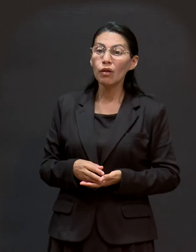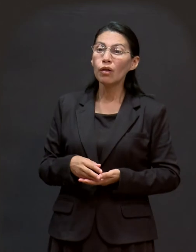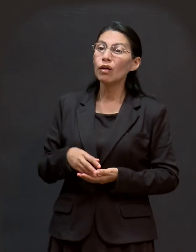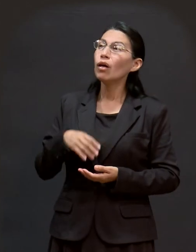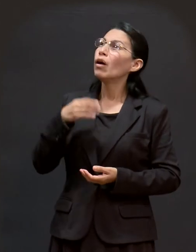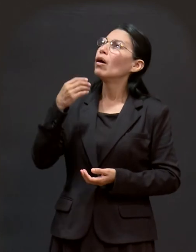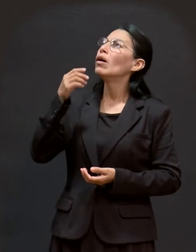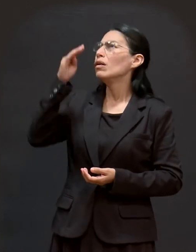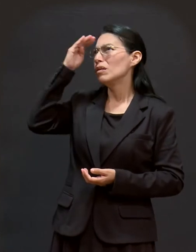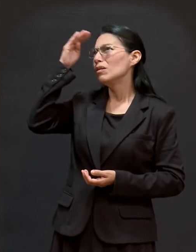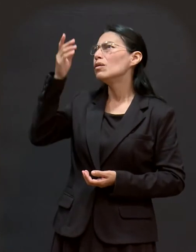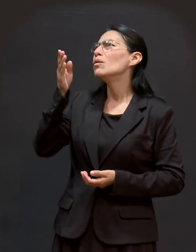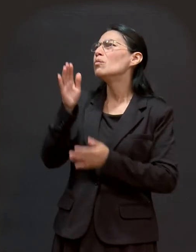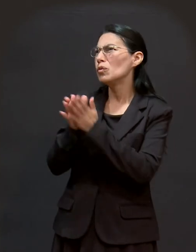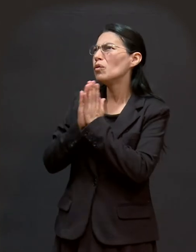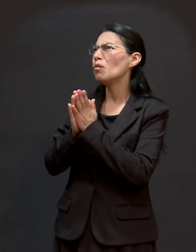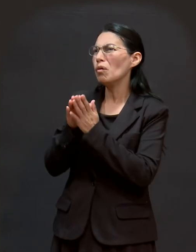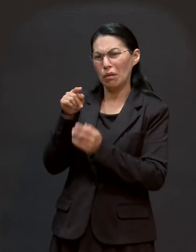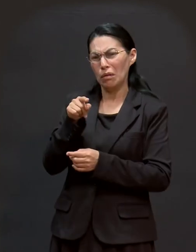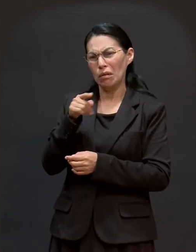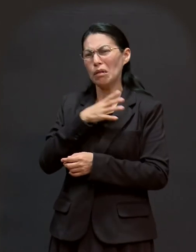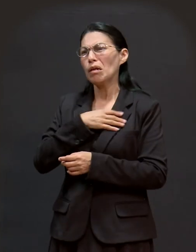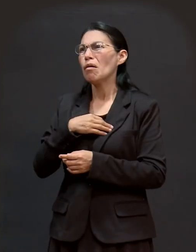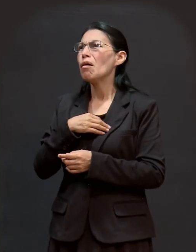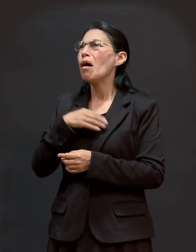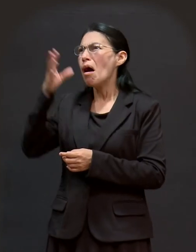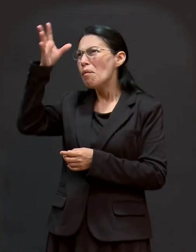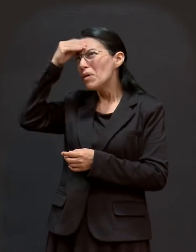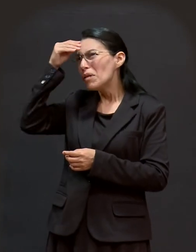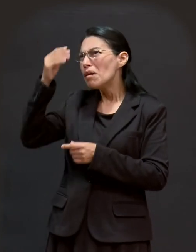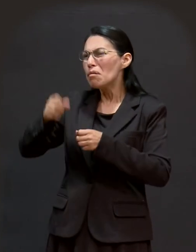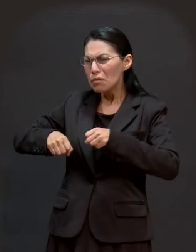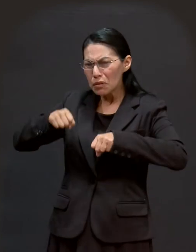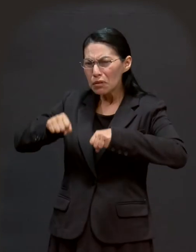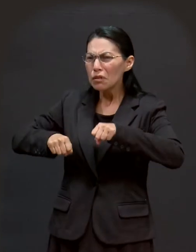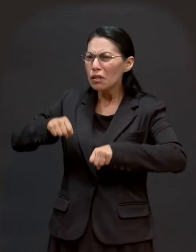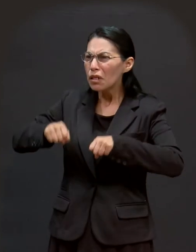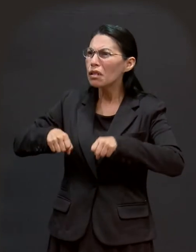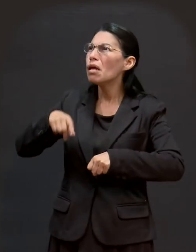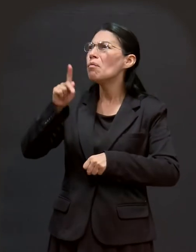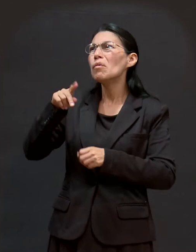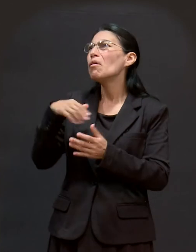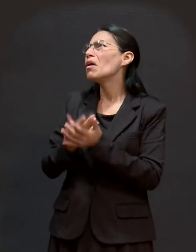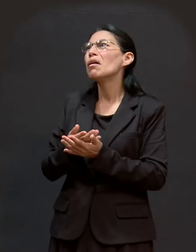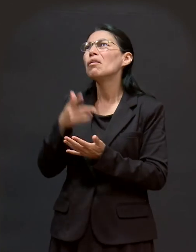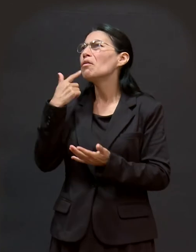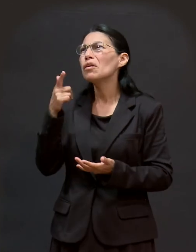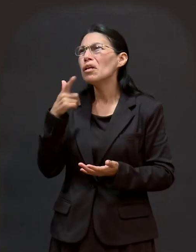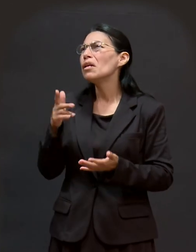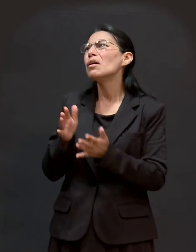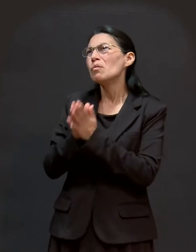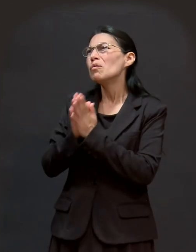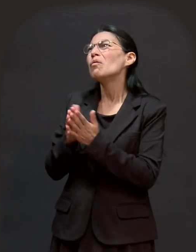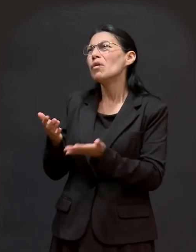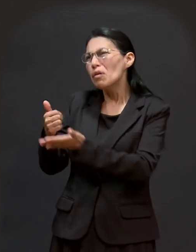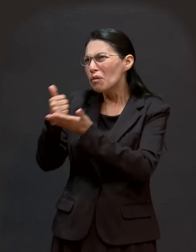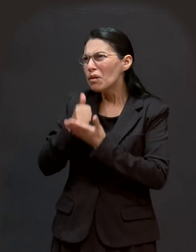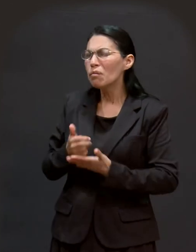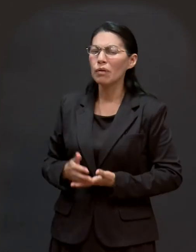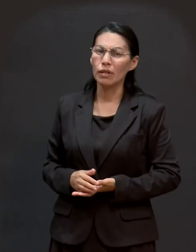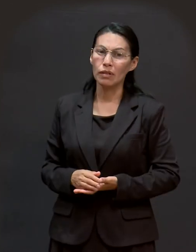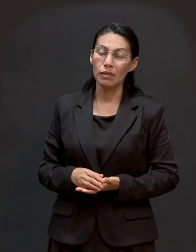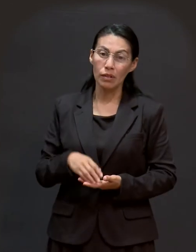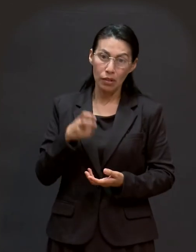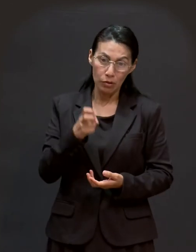él quiere quiere andar en su bicicleta y no se quiere caer no es el momento que no dice realmente la oración es para estas cosas